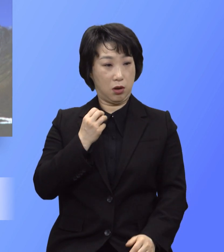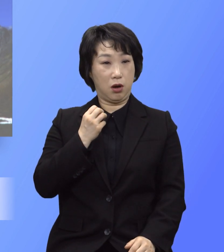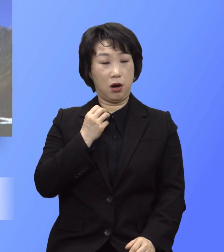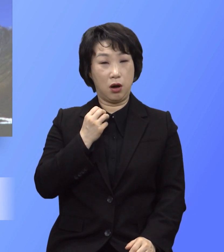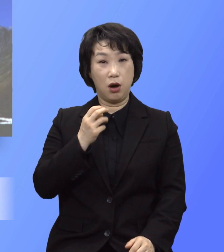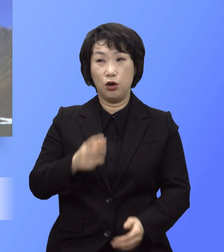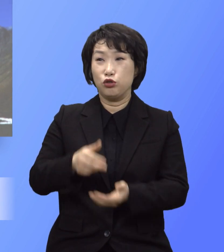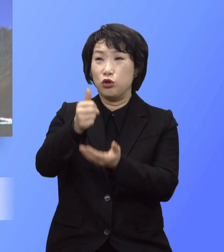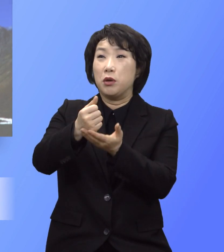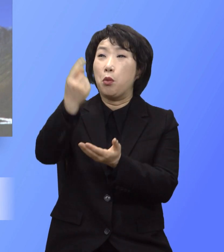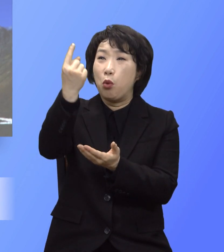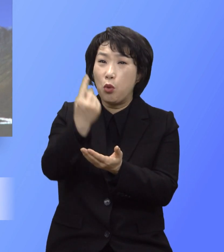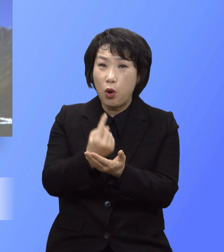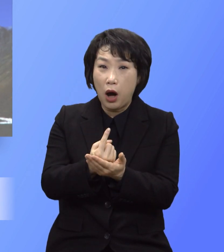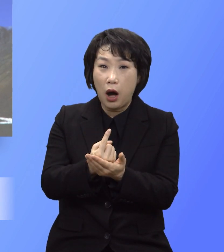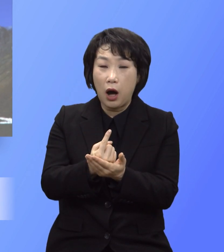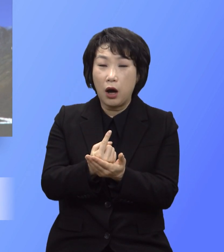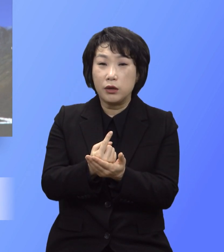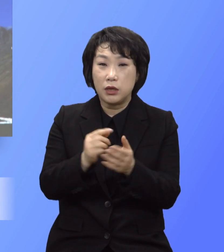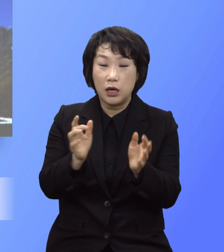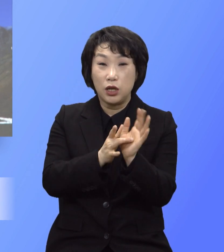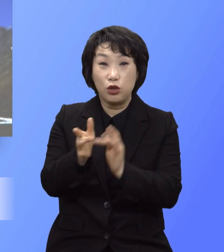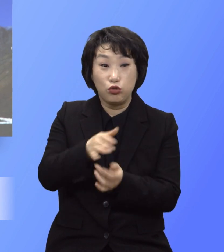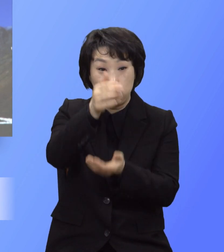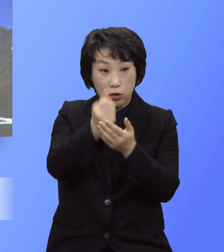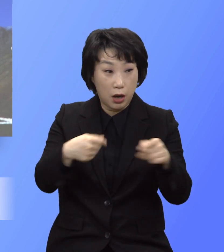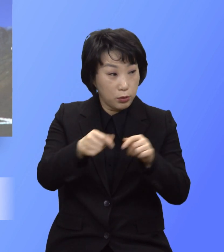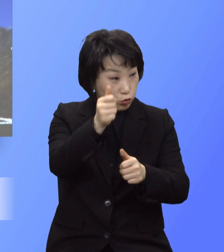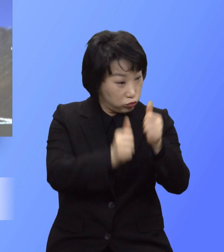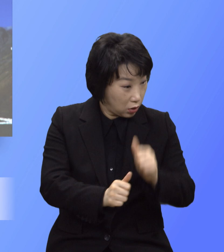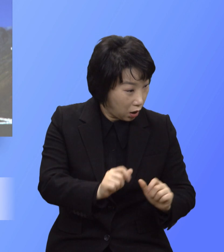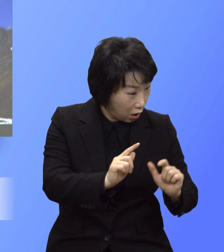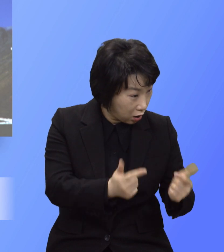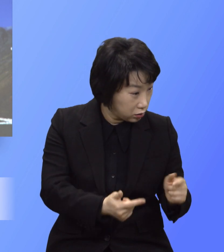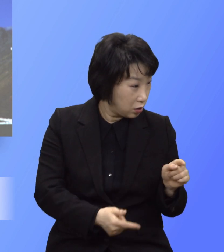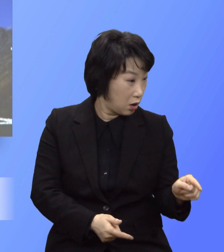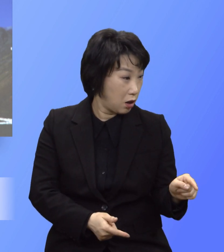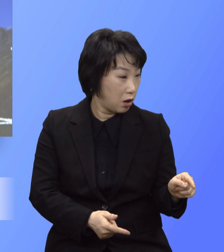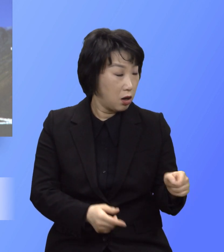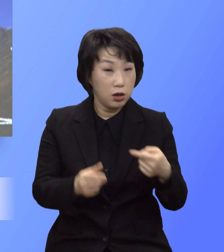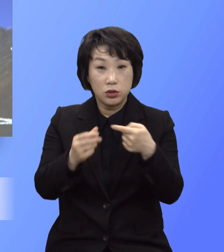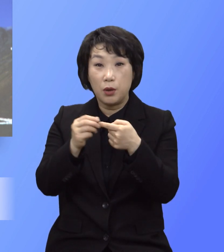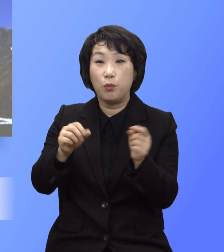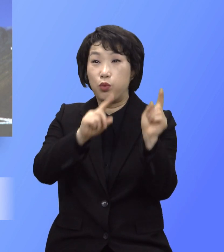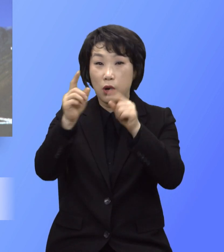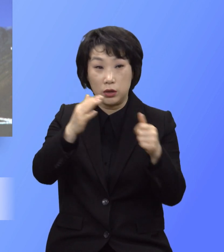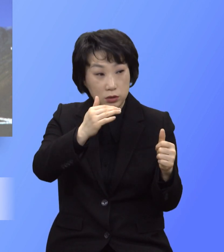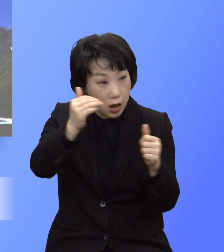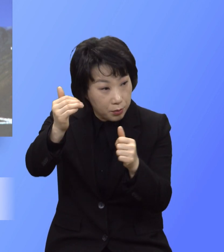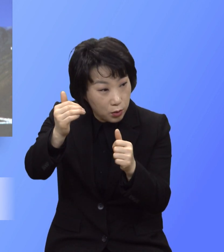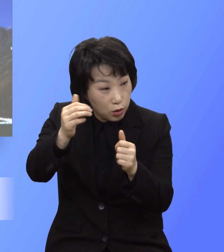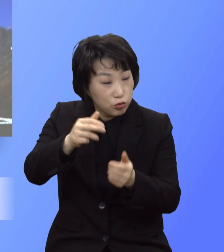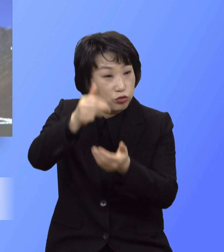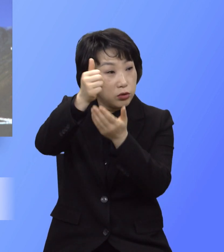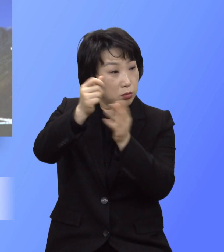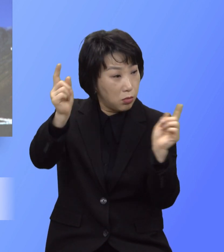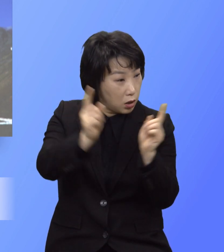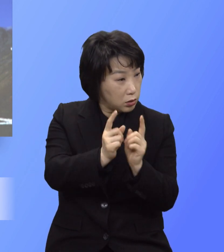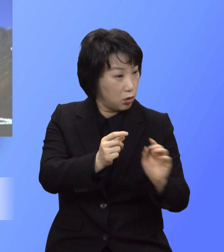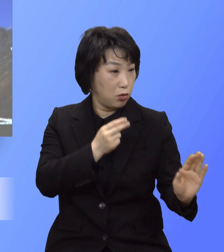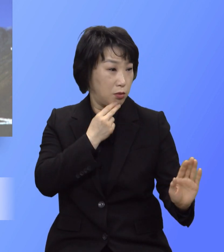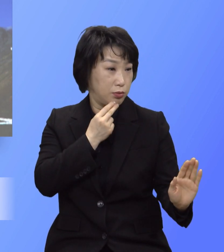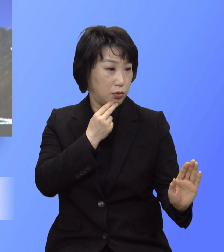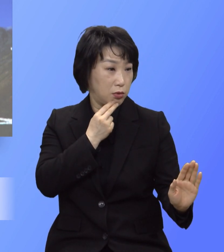주님 오시면 그리도 함께한 후사가 아니니 첫 부활에 참여해서 주님을 만날 수